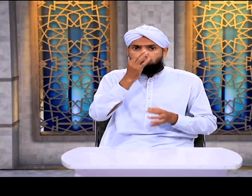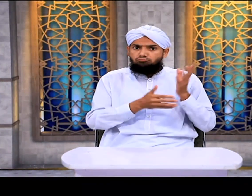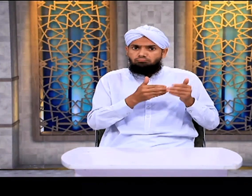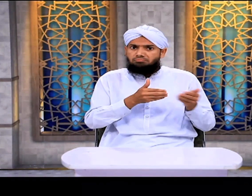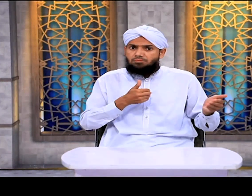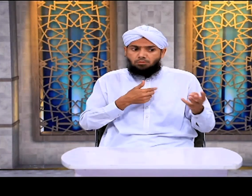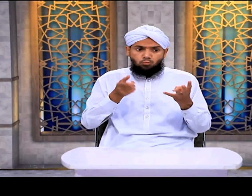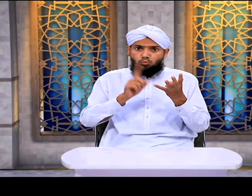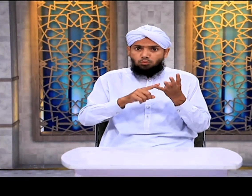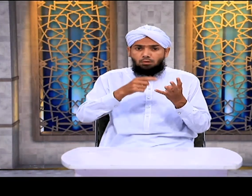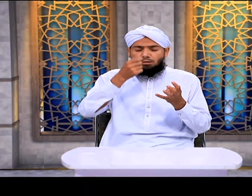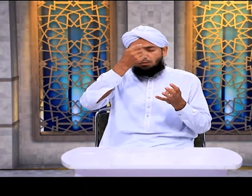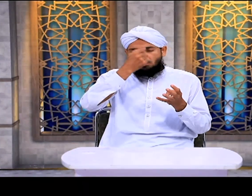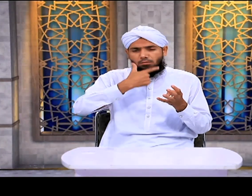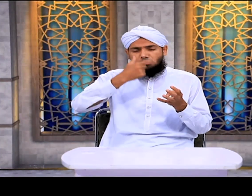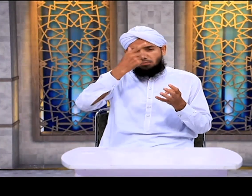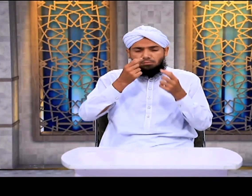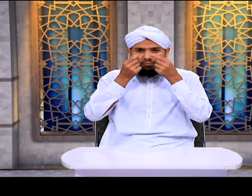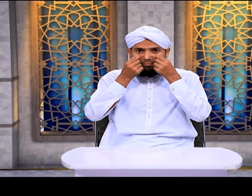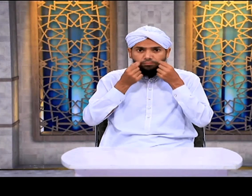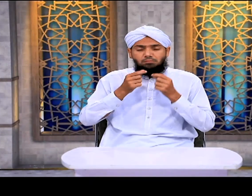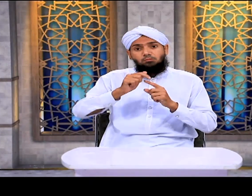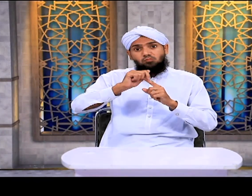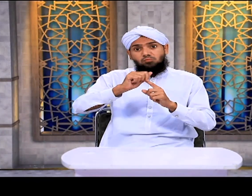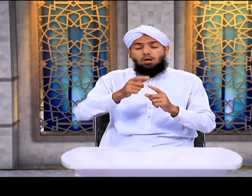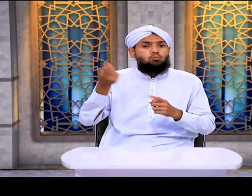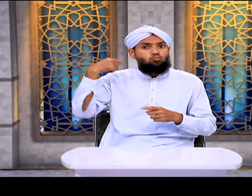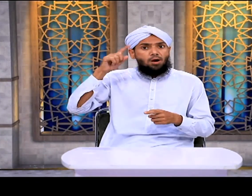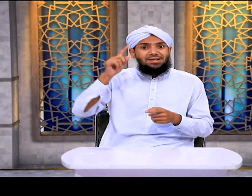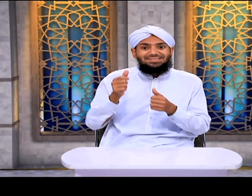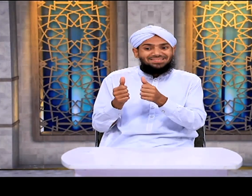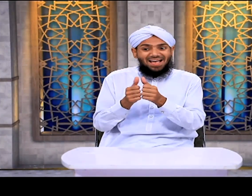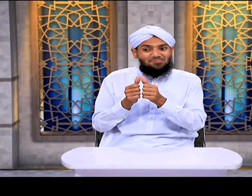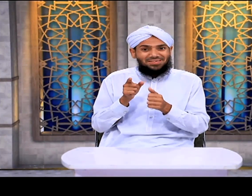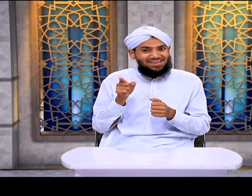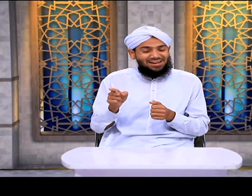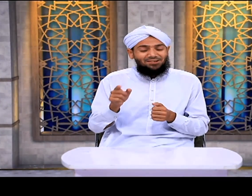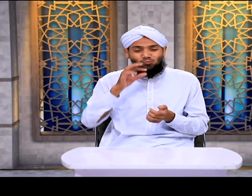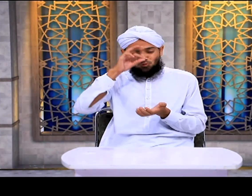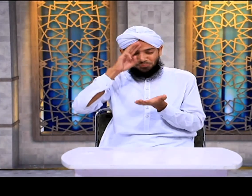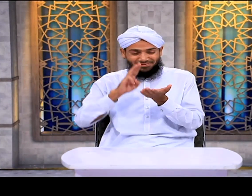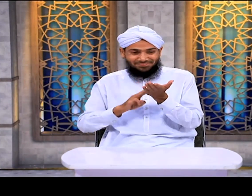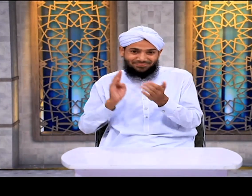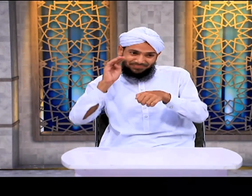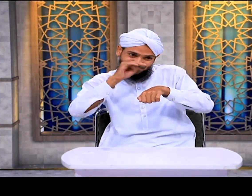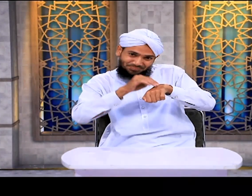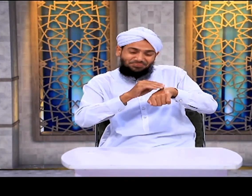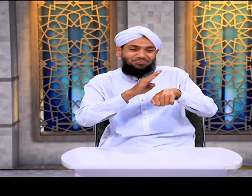سے آنسو بہائیے۔ ایک مرتبہ ایک صحابی رضی اللہ عنہ بارگاہ رسالت میں حاضر ہوئے اور عرض کیا، یا